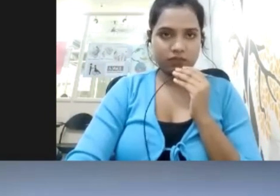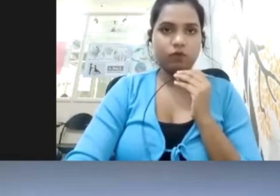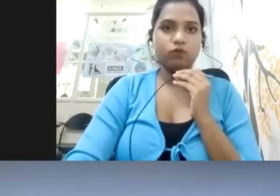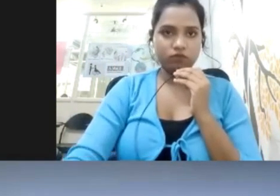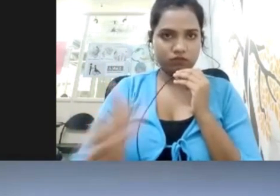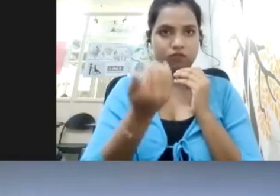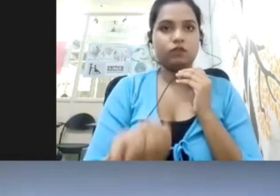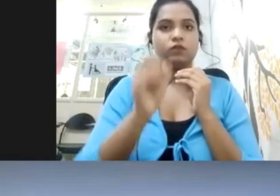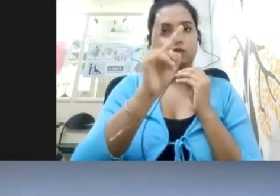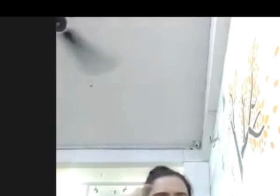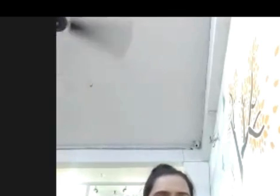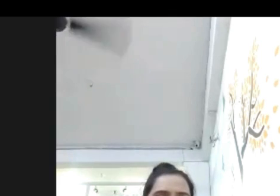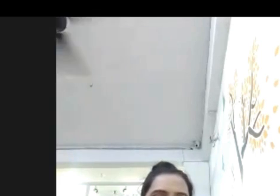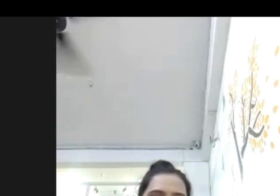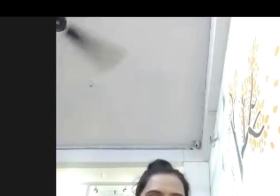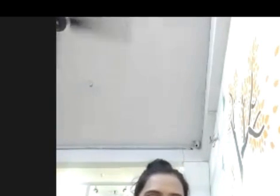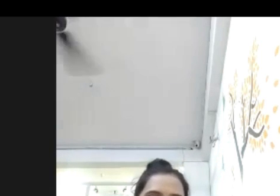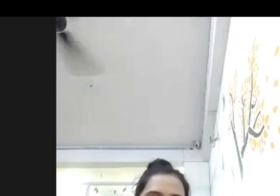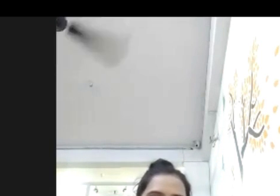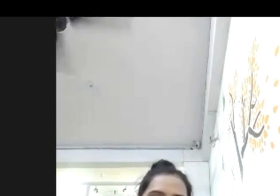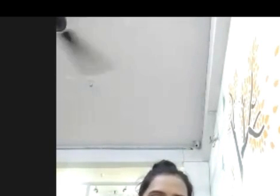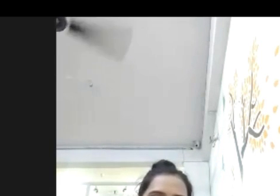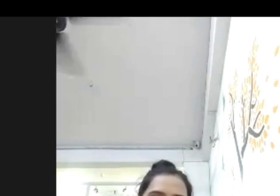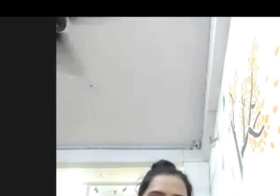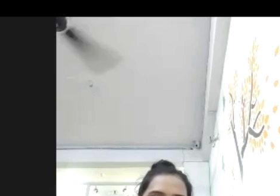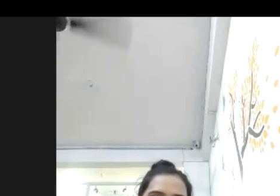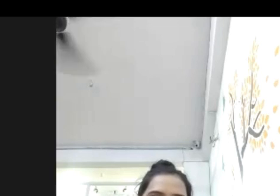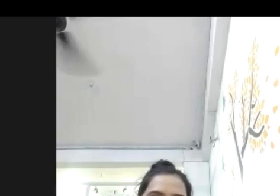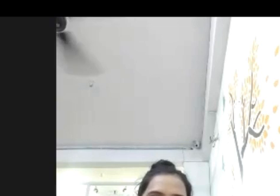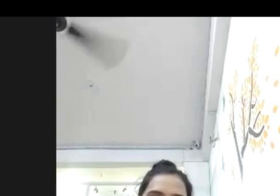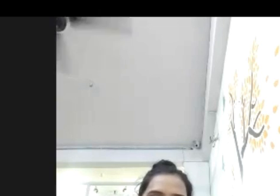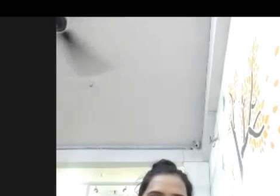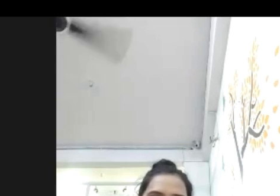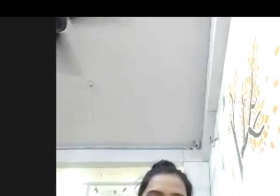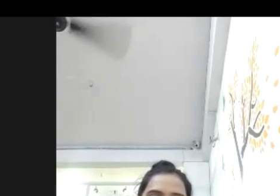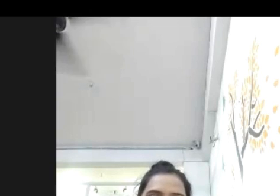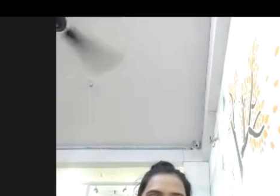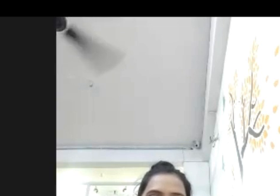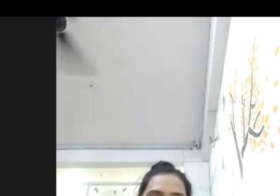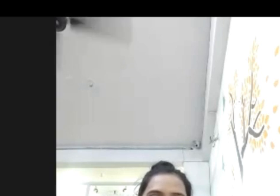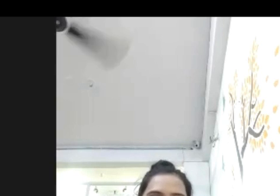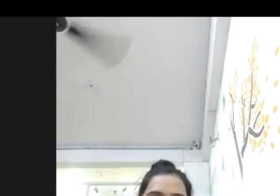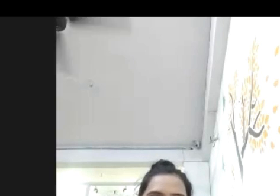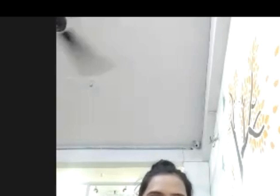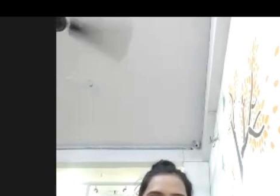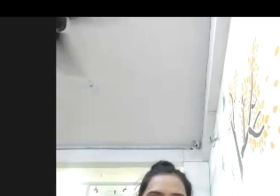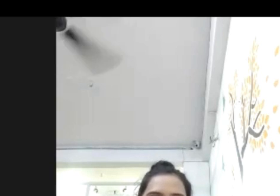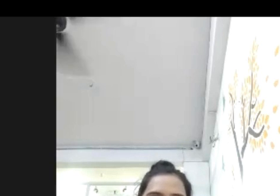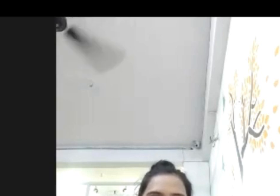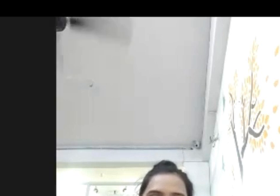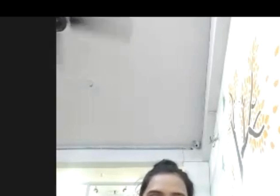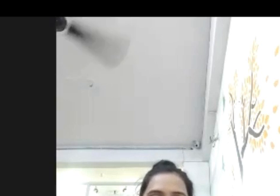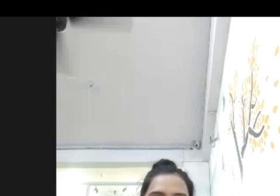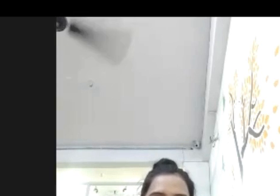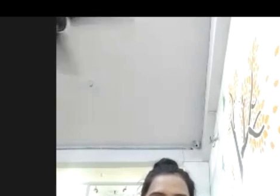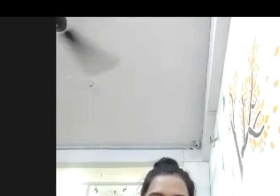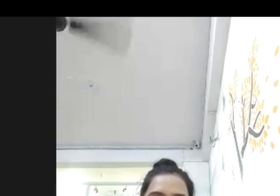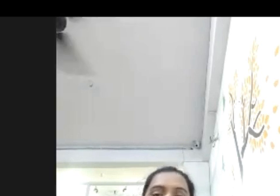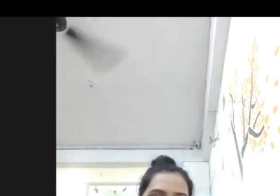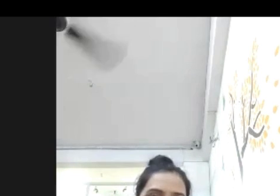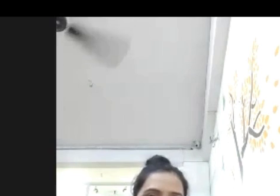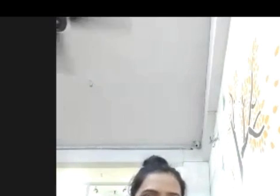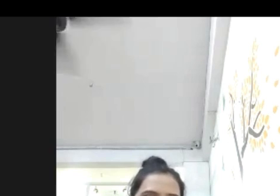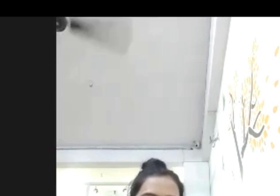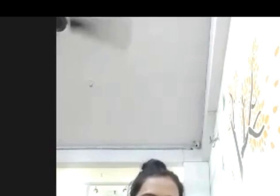10th क्लास में हूँ। मेरे अंदर बचपन से ही था, मैं बहुत पसंद करता हूँ पेंटिंग, ये सब सारी चीज़ें, तो इसलिए मैं इसमें आया